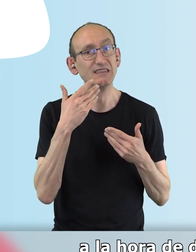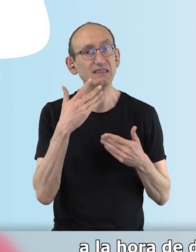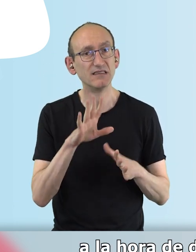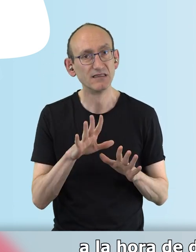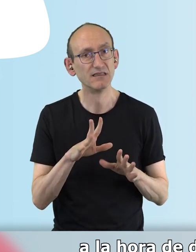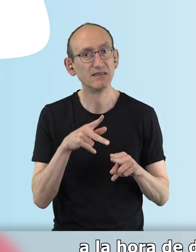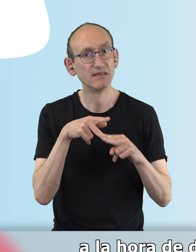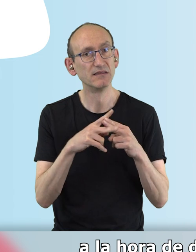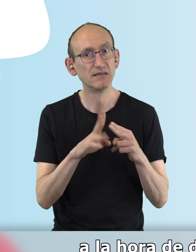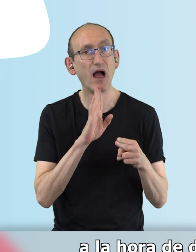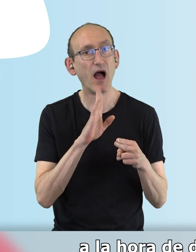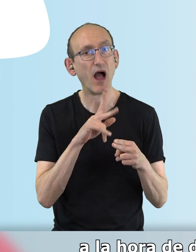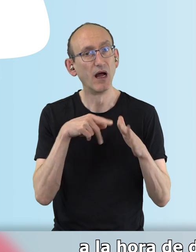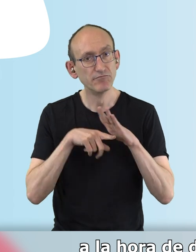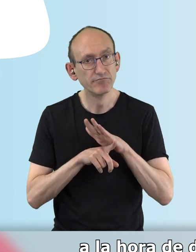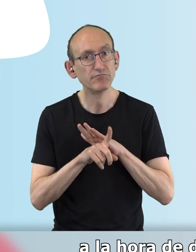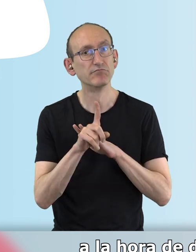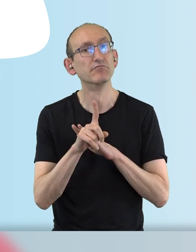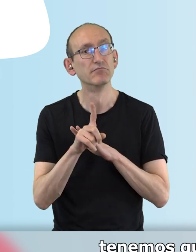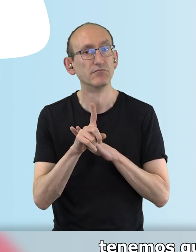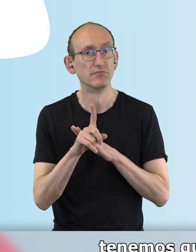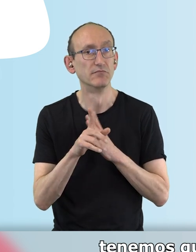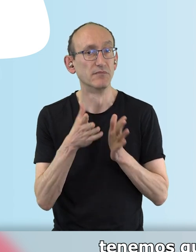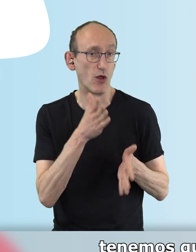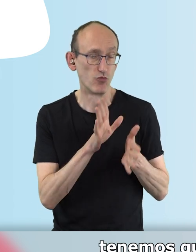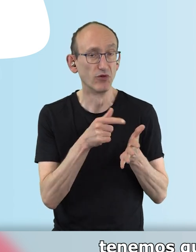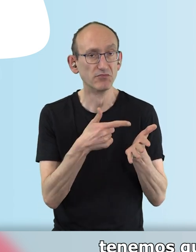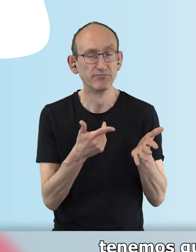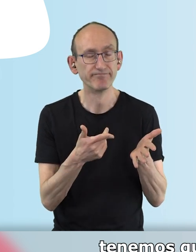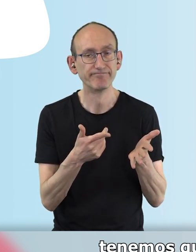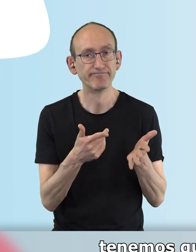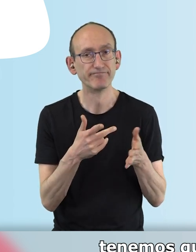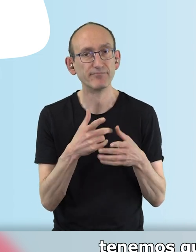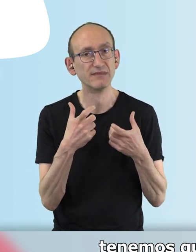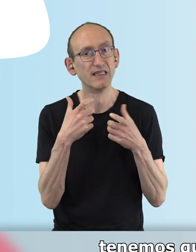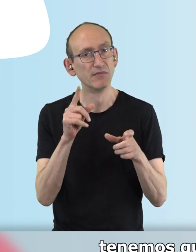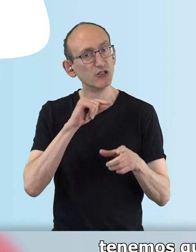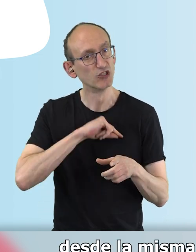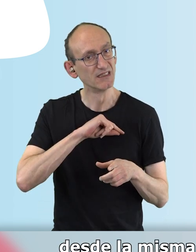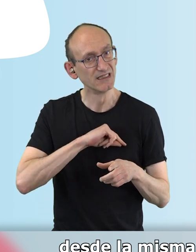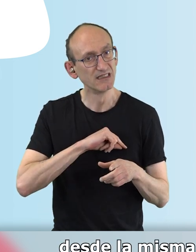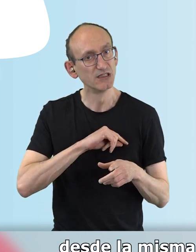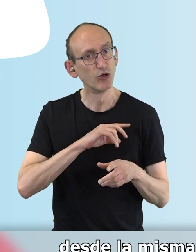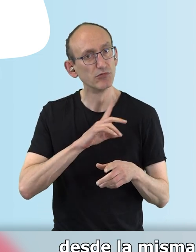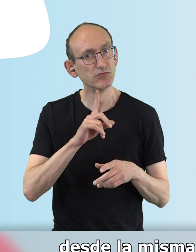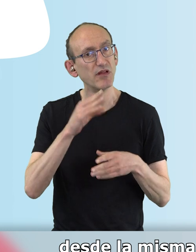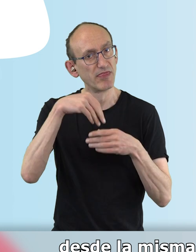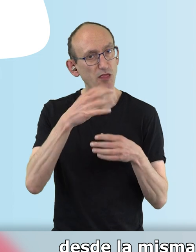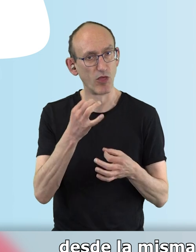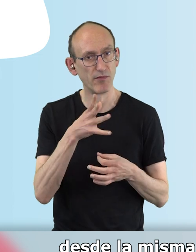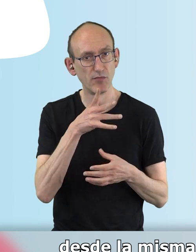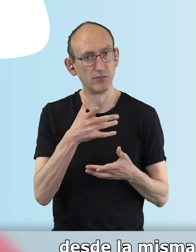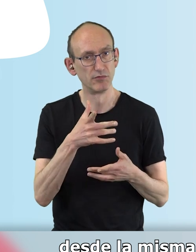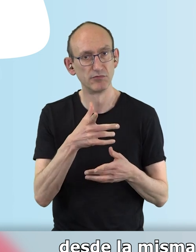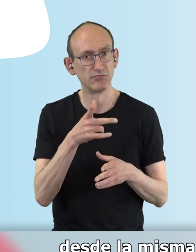desarrollar estos dispositivos, estos robots, tenemos que tener algunos aspectos éticos desde la